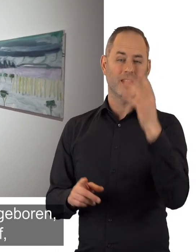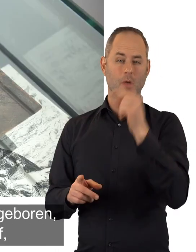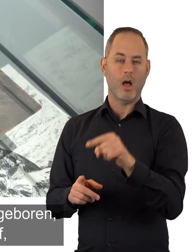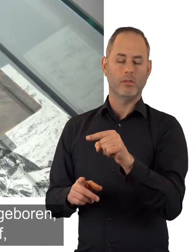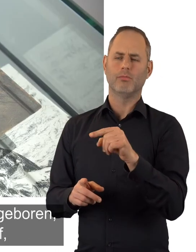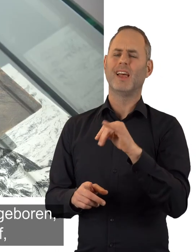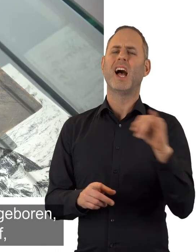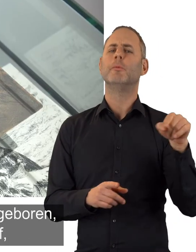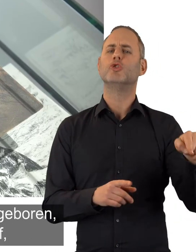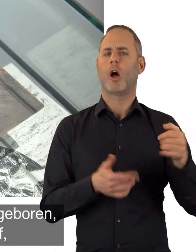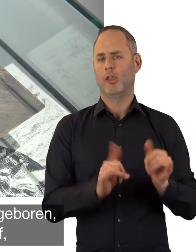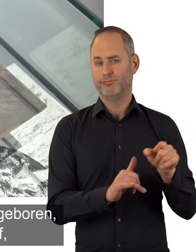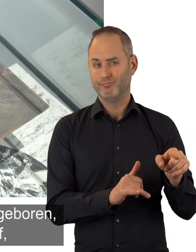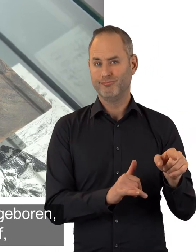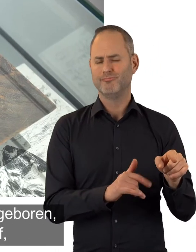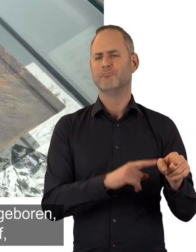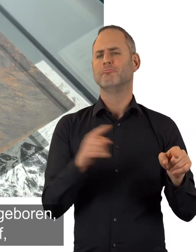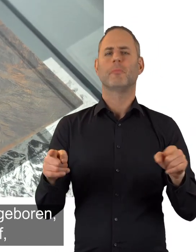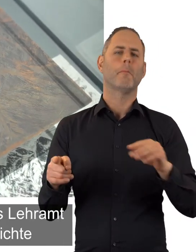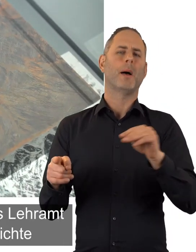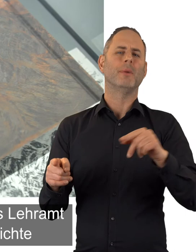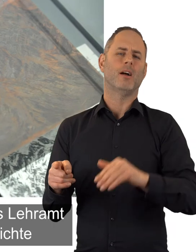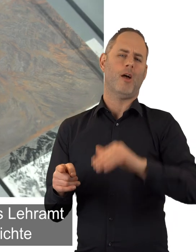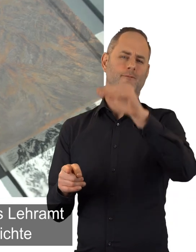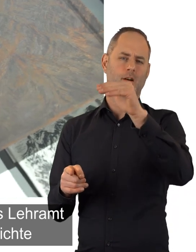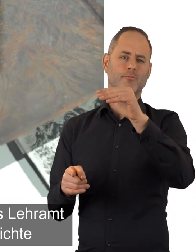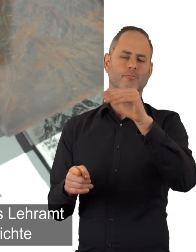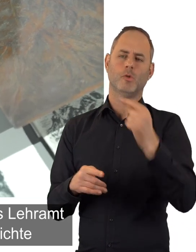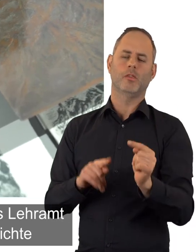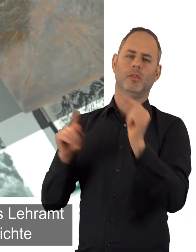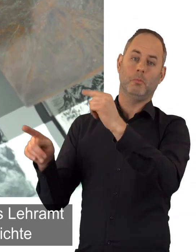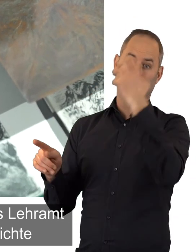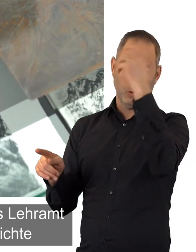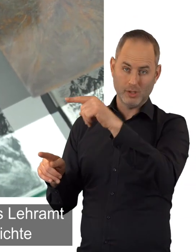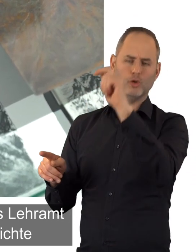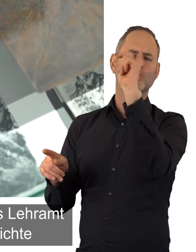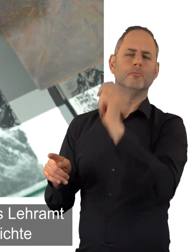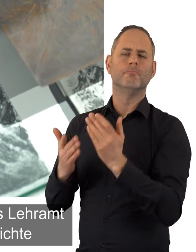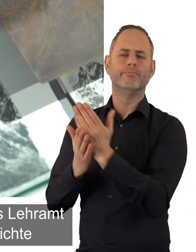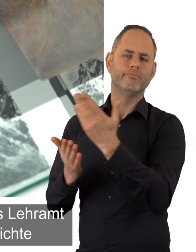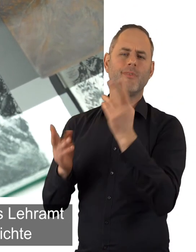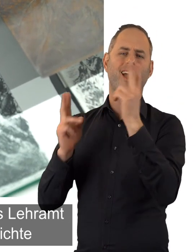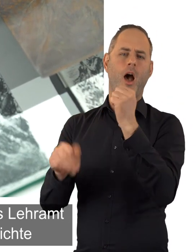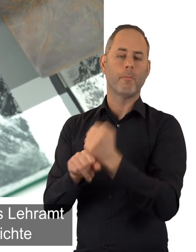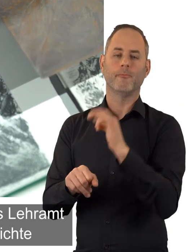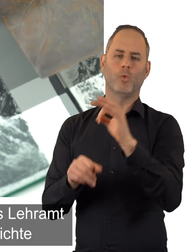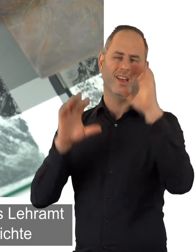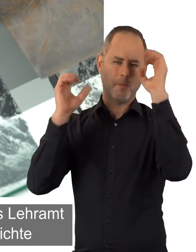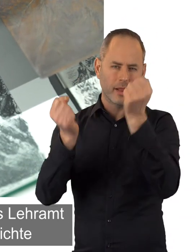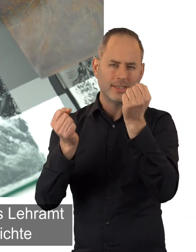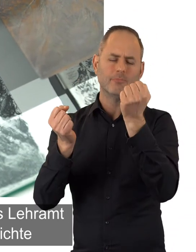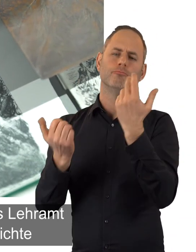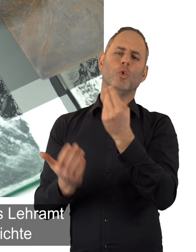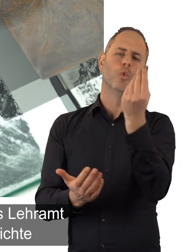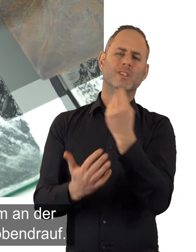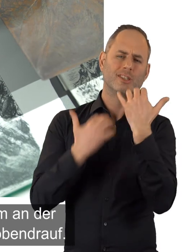in Immenstadt geboren, wuchs in Memmingen auf, studierte dann in München für das Lehramt Germanistik und Kunstgeschichte